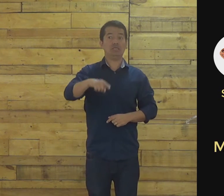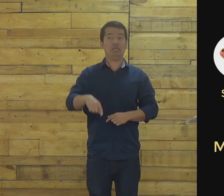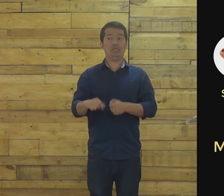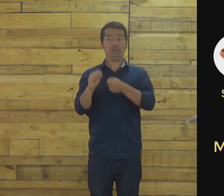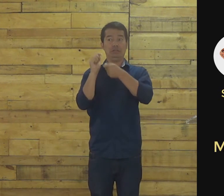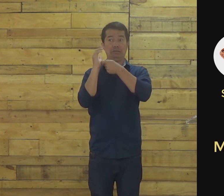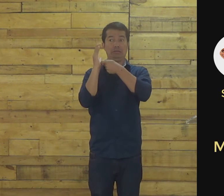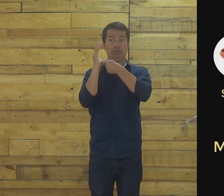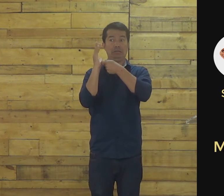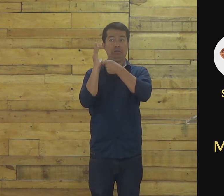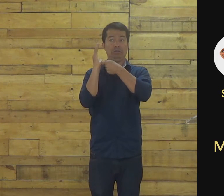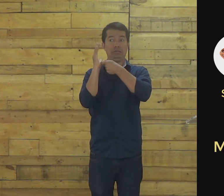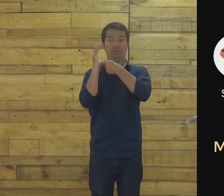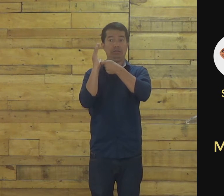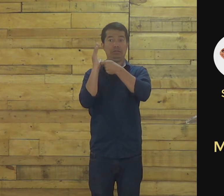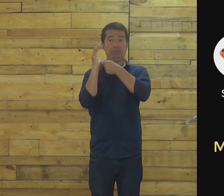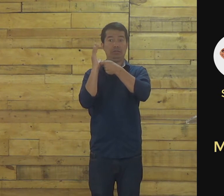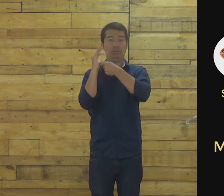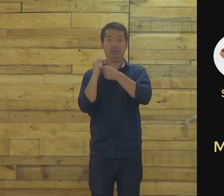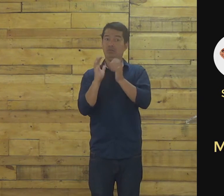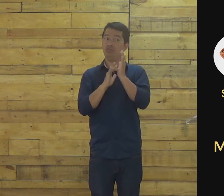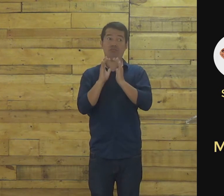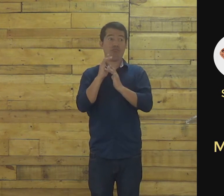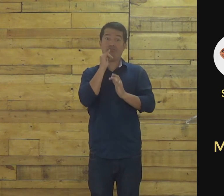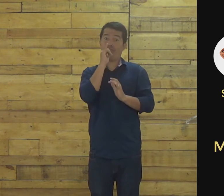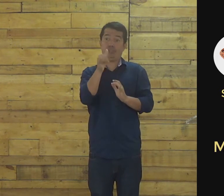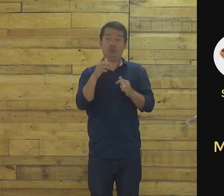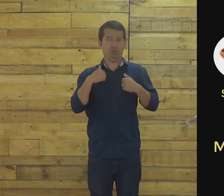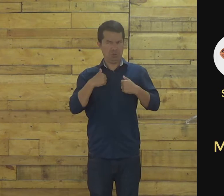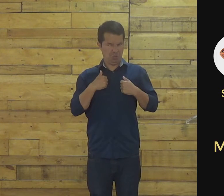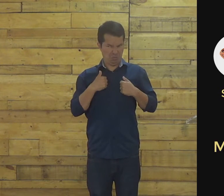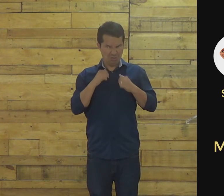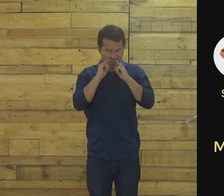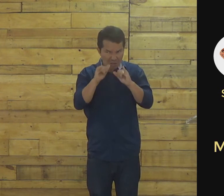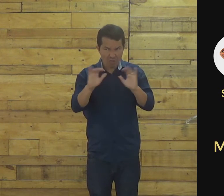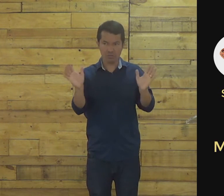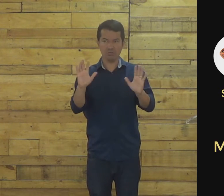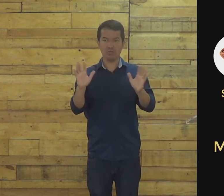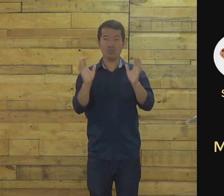Porque eu e vocês somos candeias.